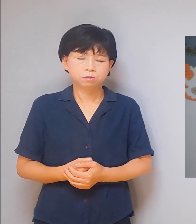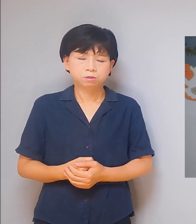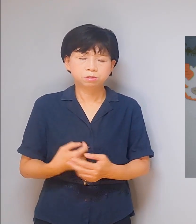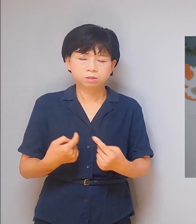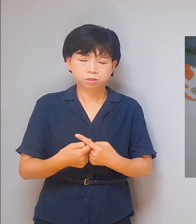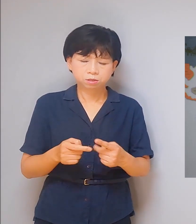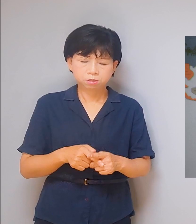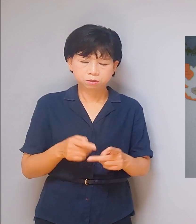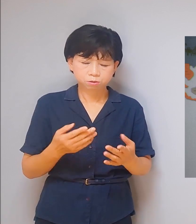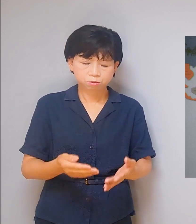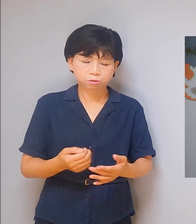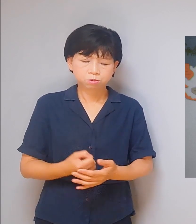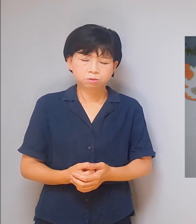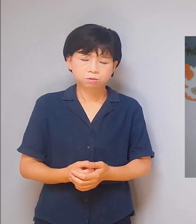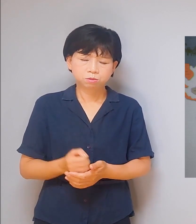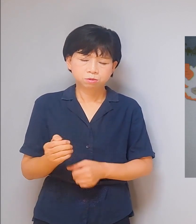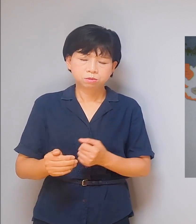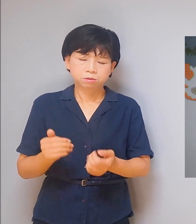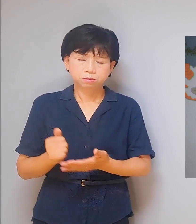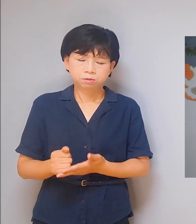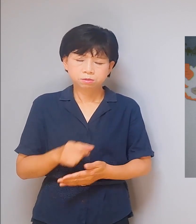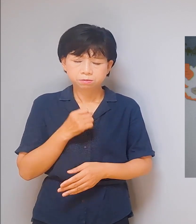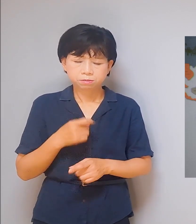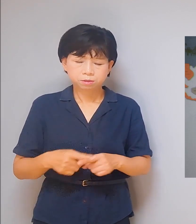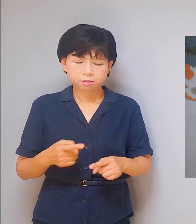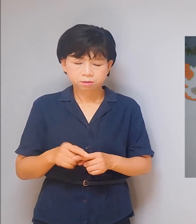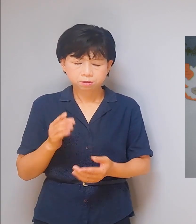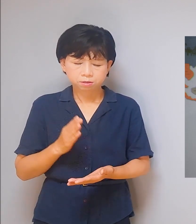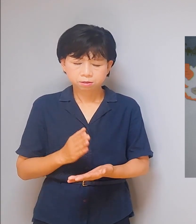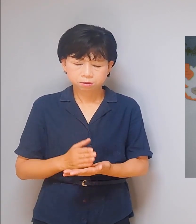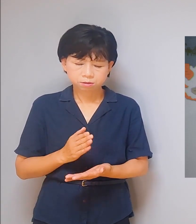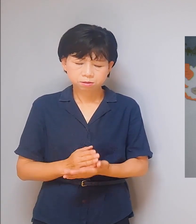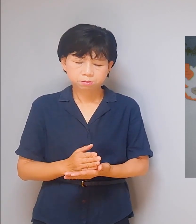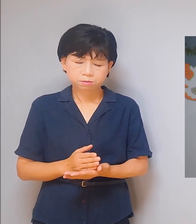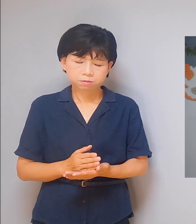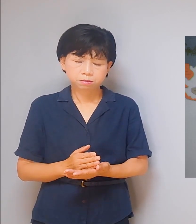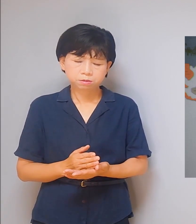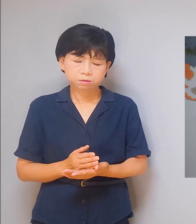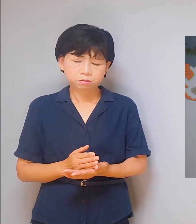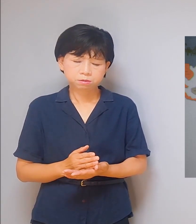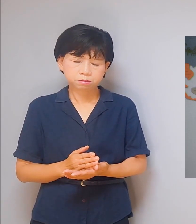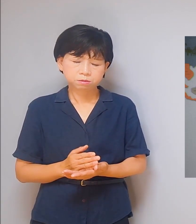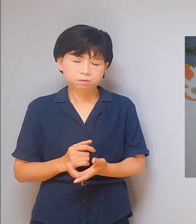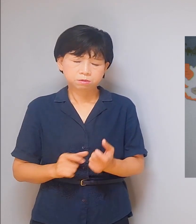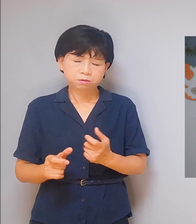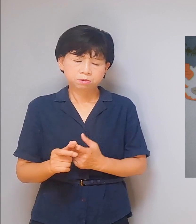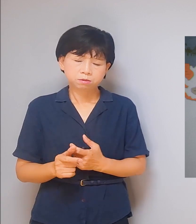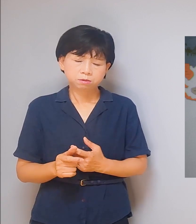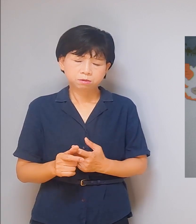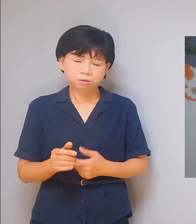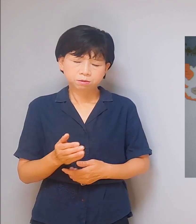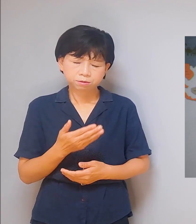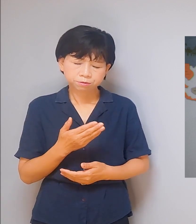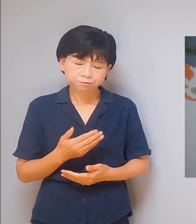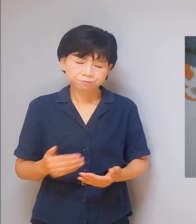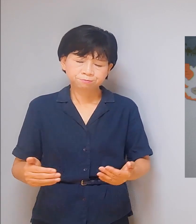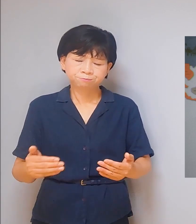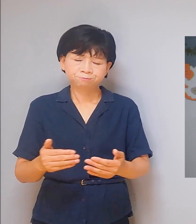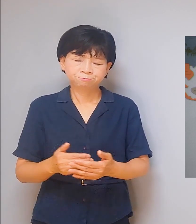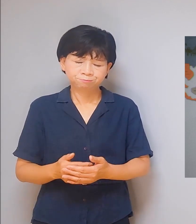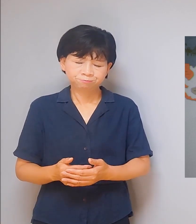하나님 이해해주고 하나님 판단하고 정죄하기보다는 하나님 더 많이 아껴주는 공동체 되게